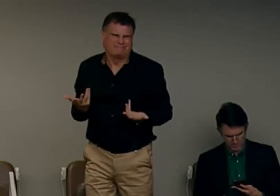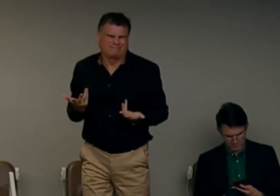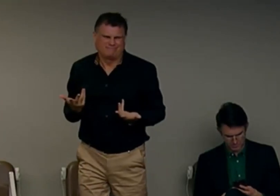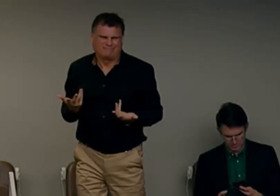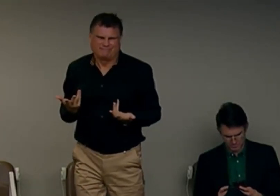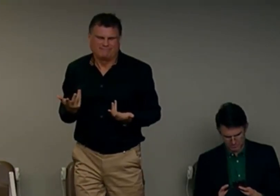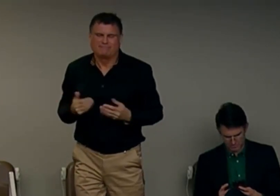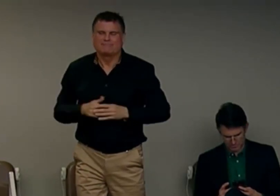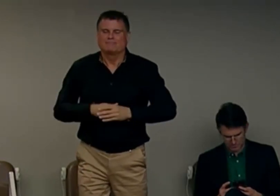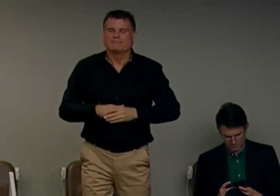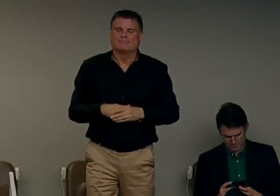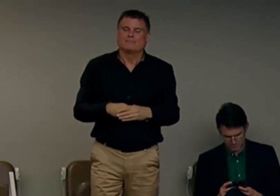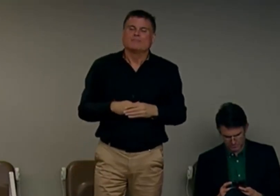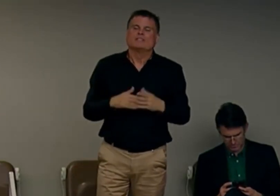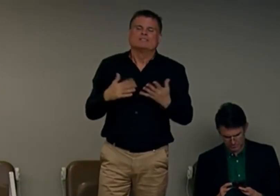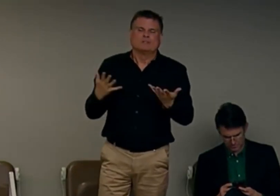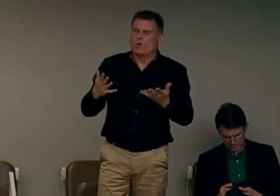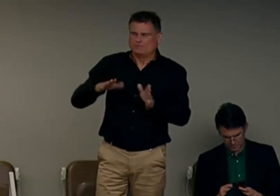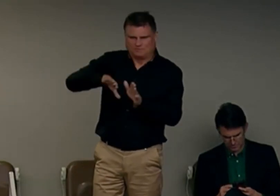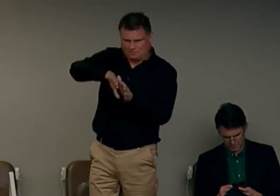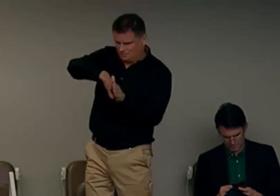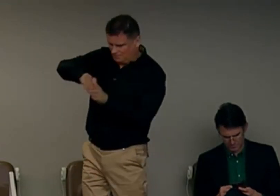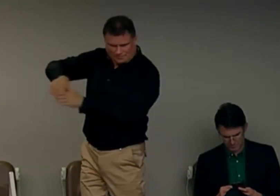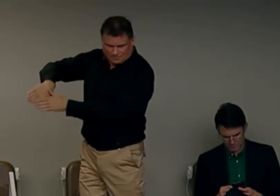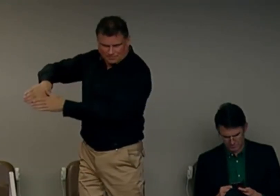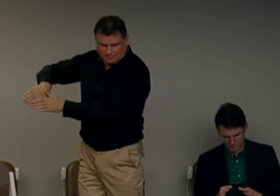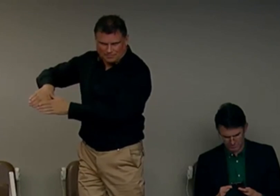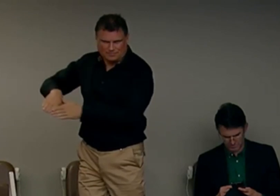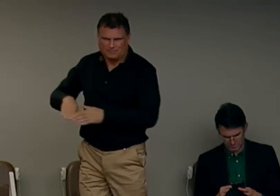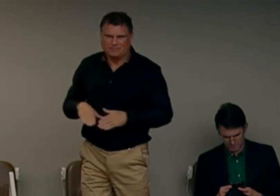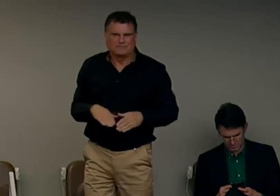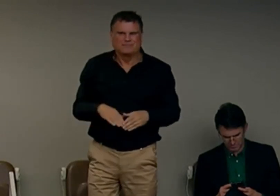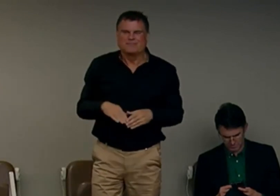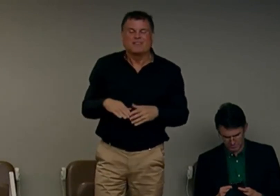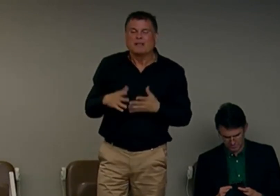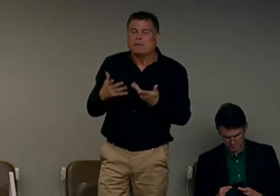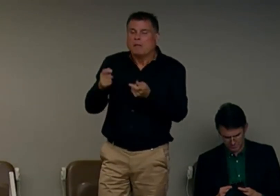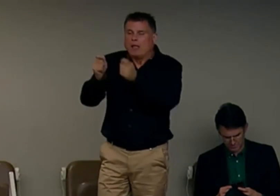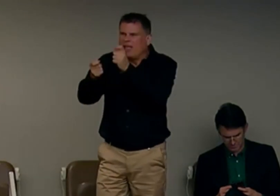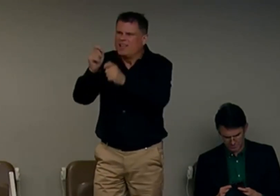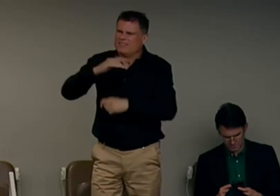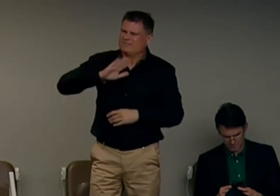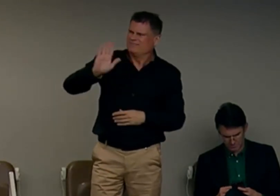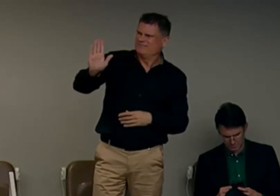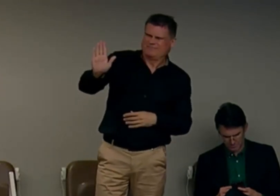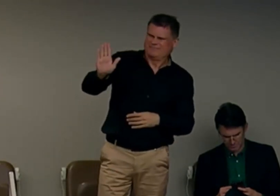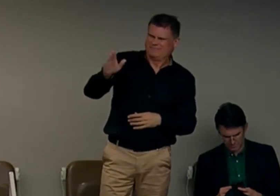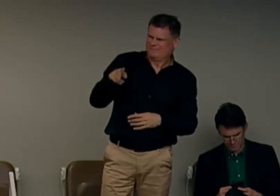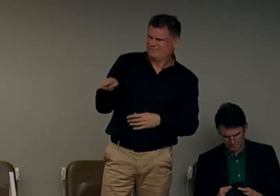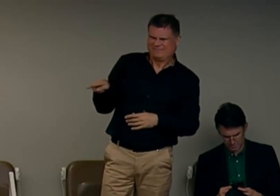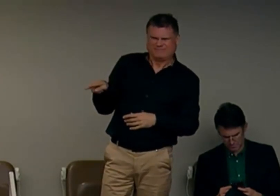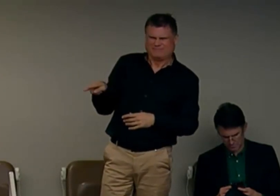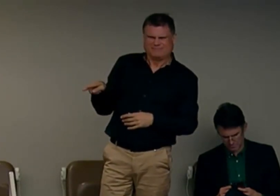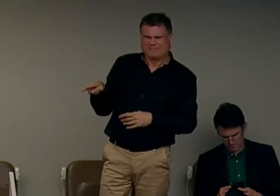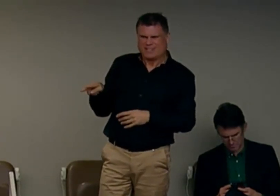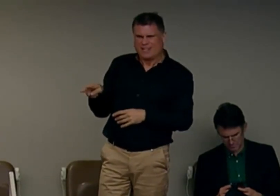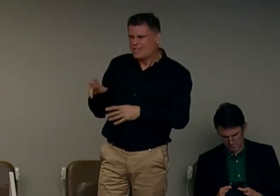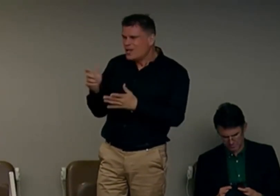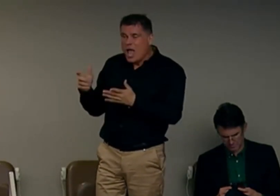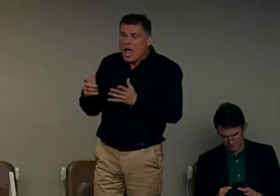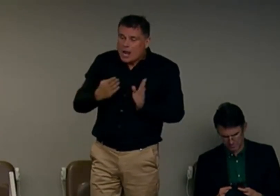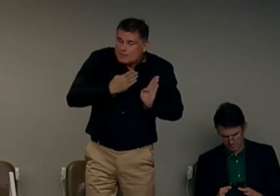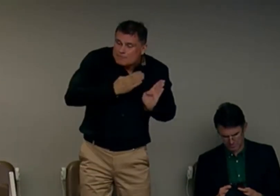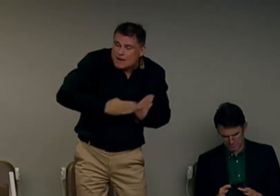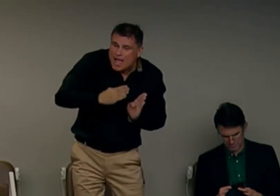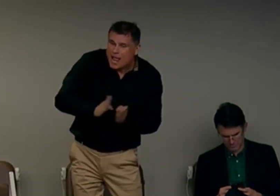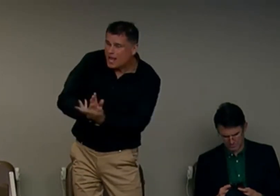est fondamentale dans le processus d'émancipation de chacune et chacun d'entre nous. C'est pourquoi nous avons,